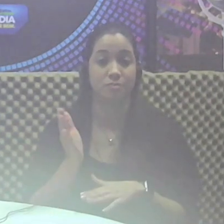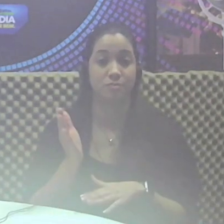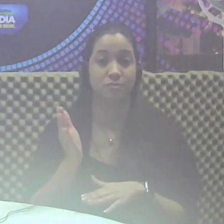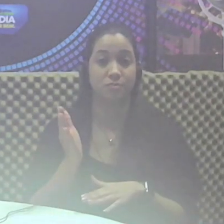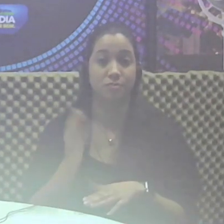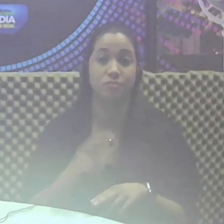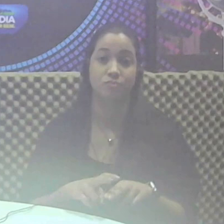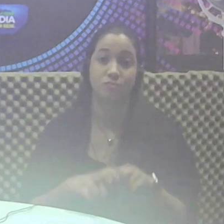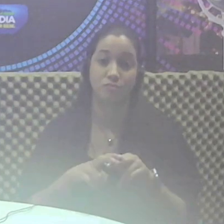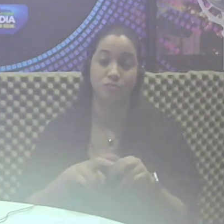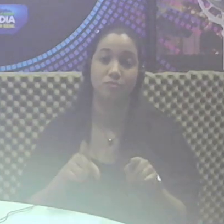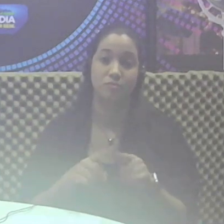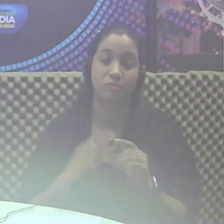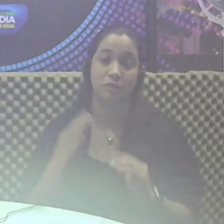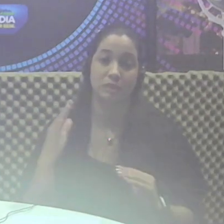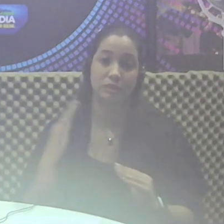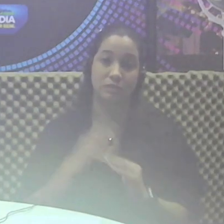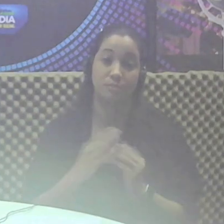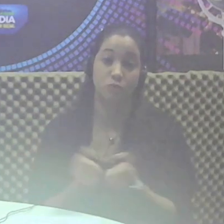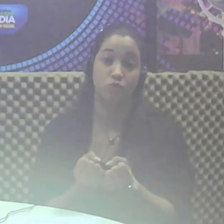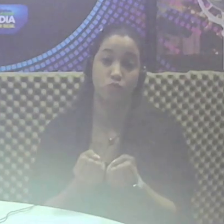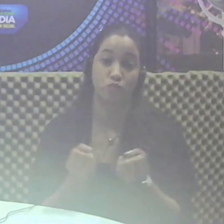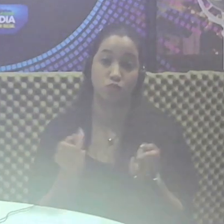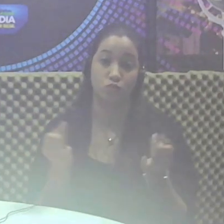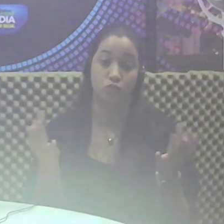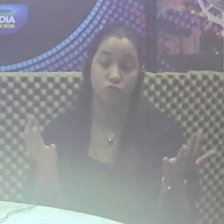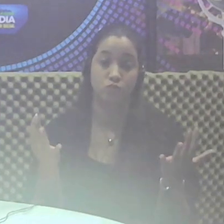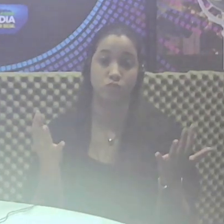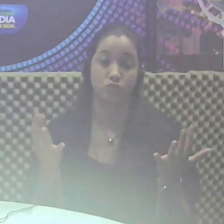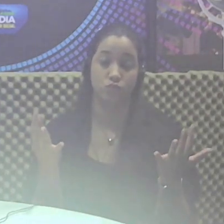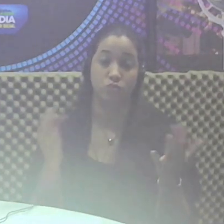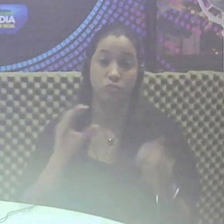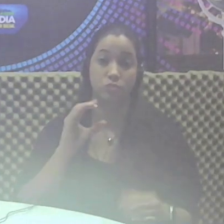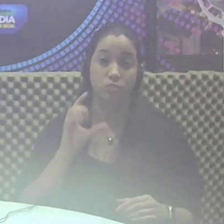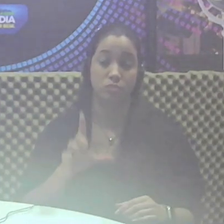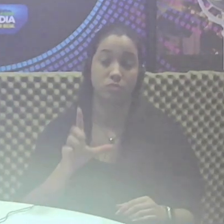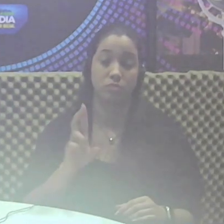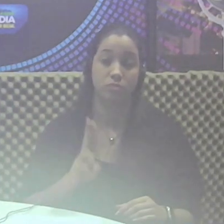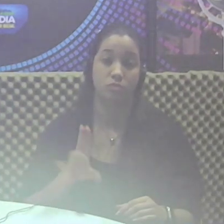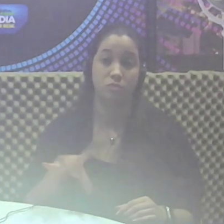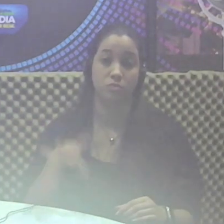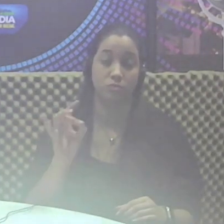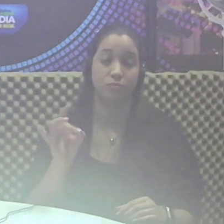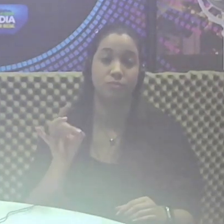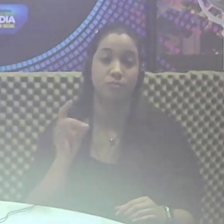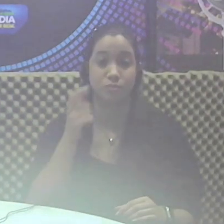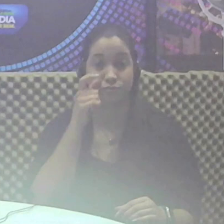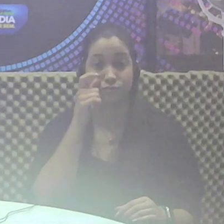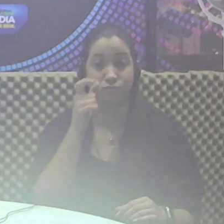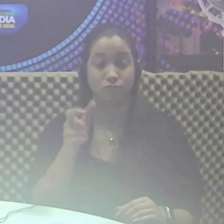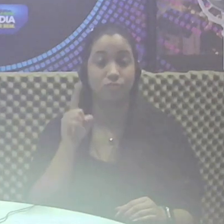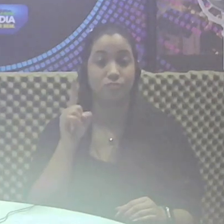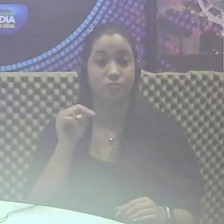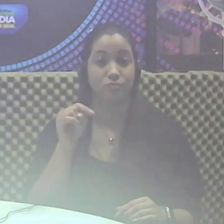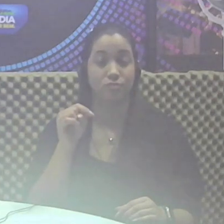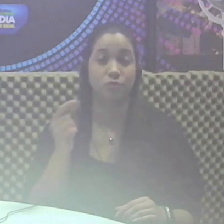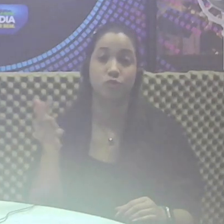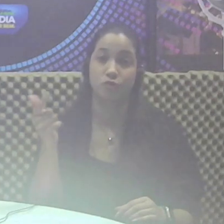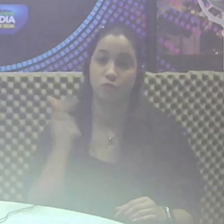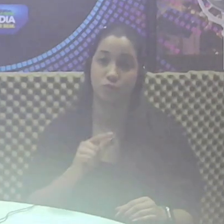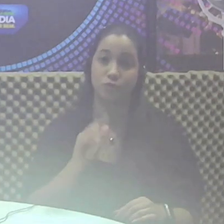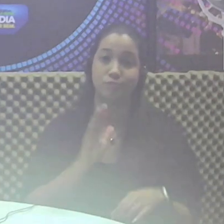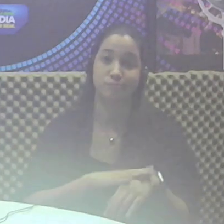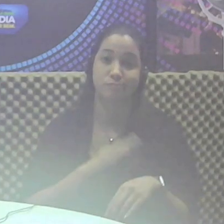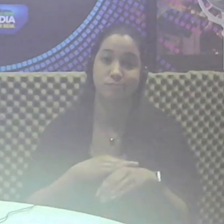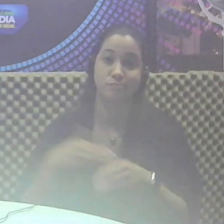decorrência do contexto limitador de quantidade de doses, o critério utilizado para contemplar os interessados será, novamente, por